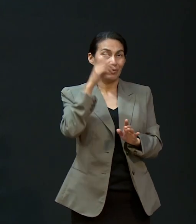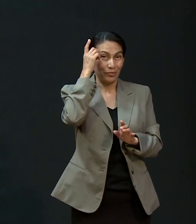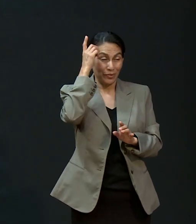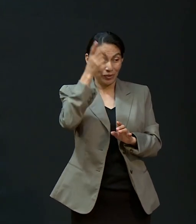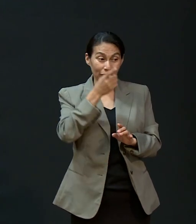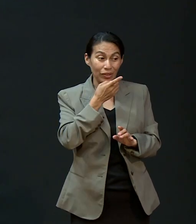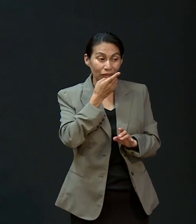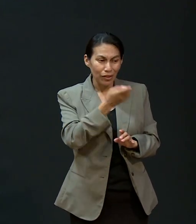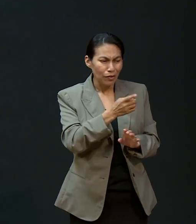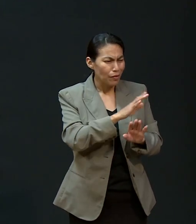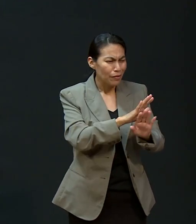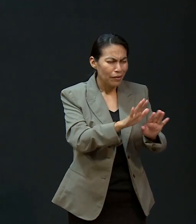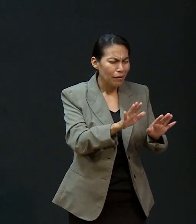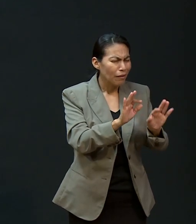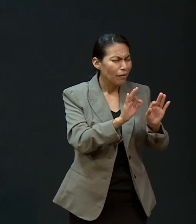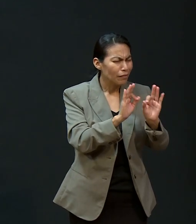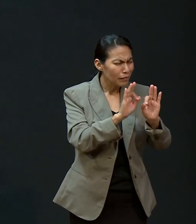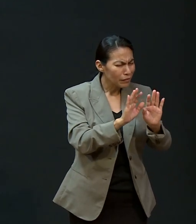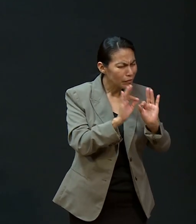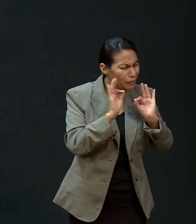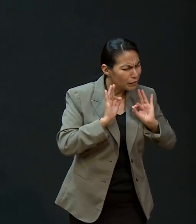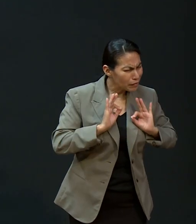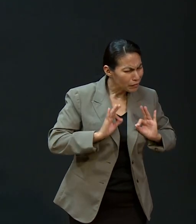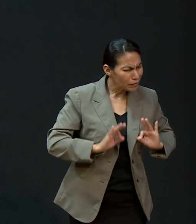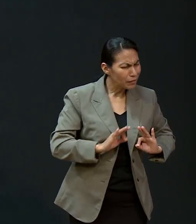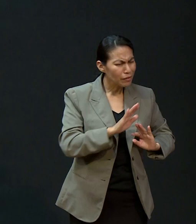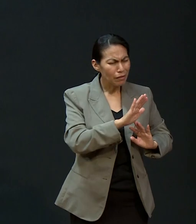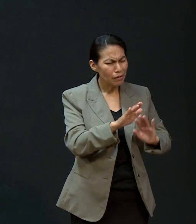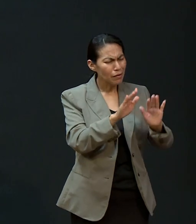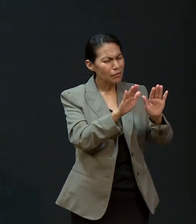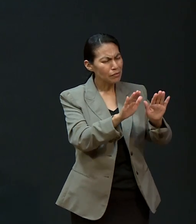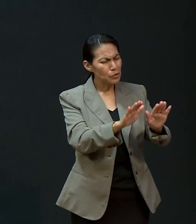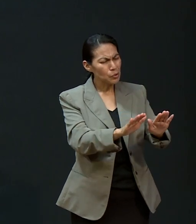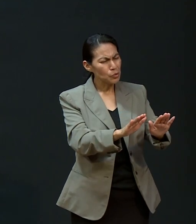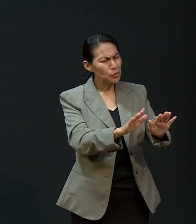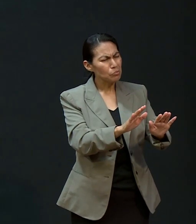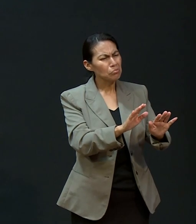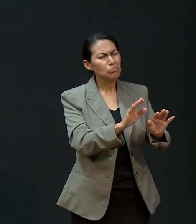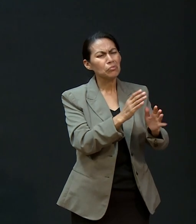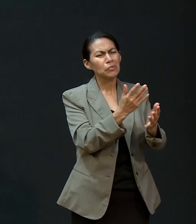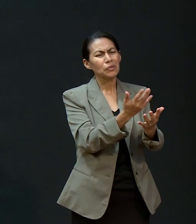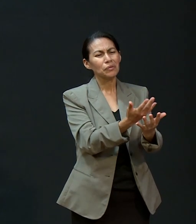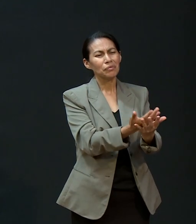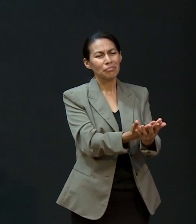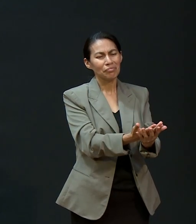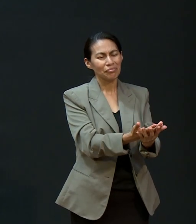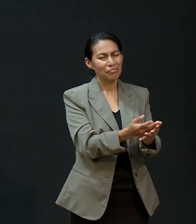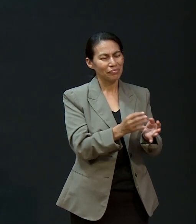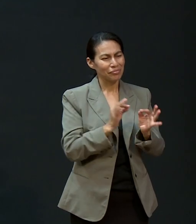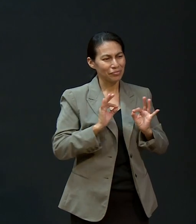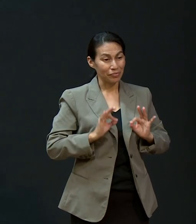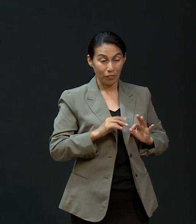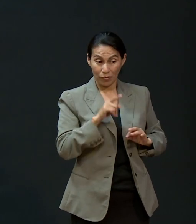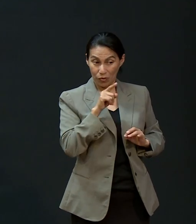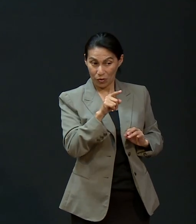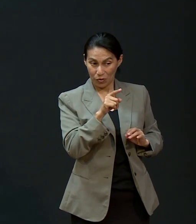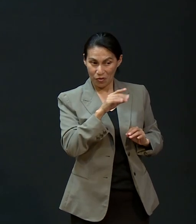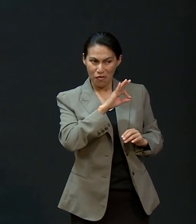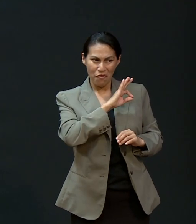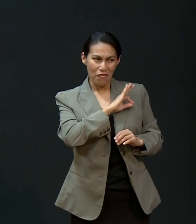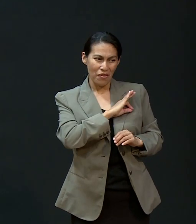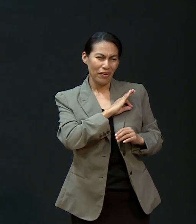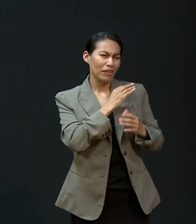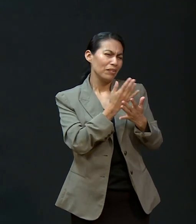la he puesto a dormir, a descansar, pero pronto la volveremos a ver, pero quiero que tú fortalezcas tu fe,